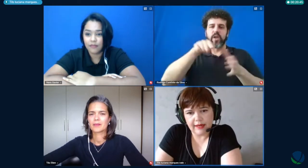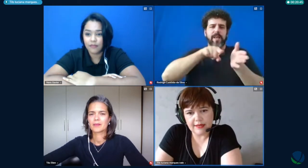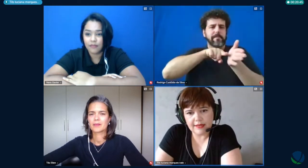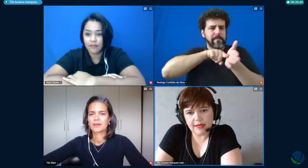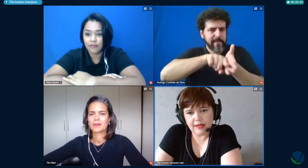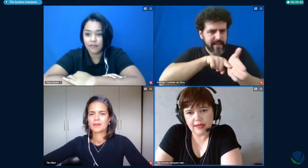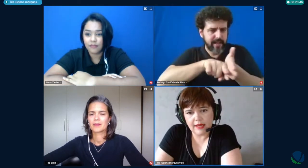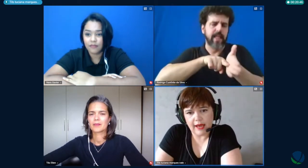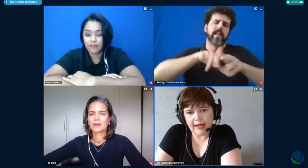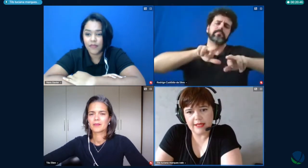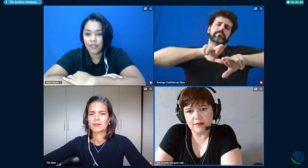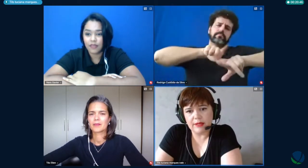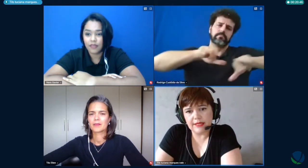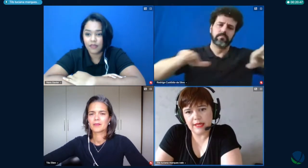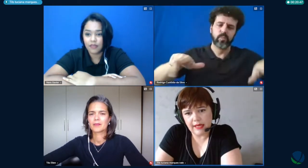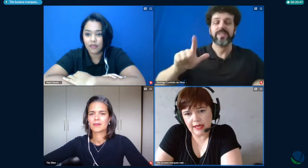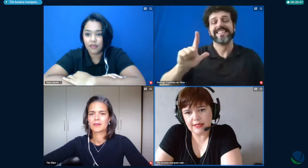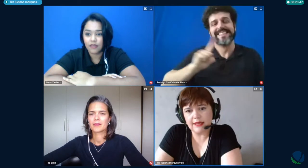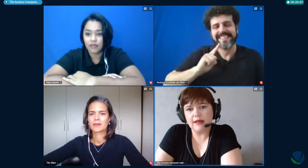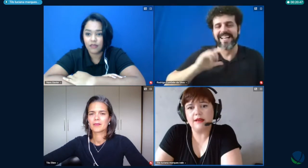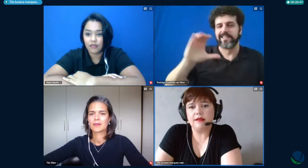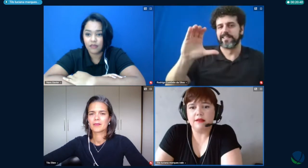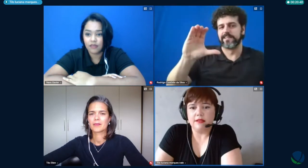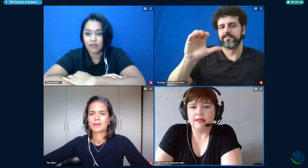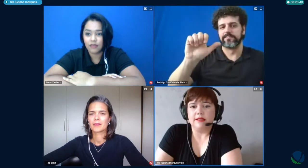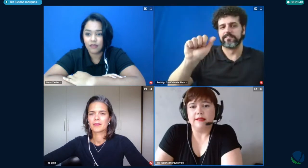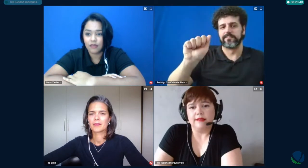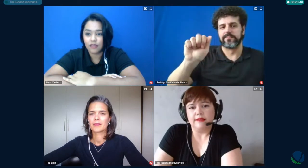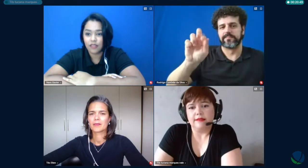você traz que essa pesquisa